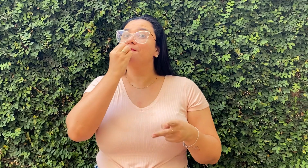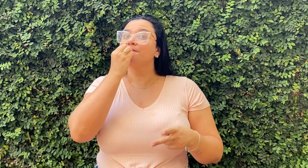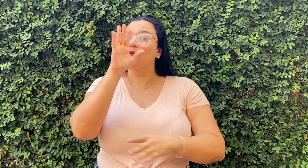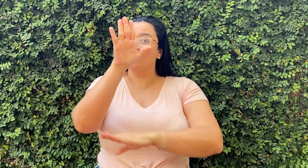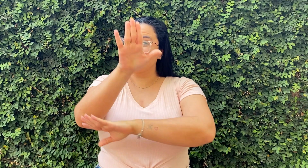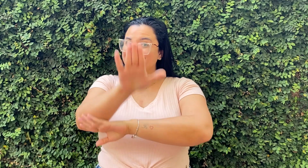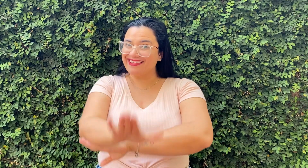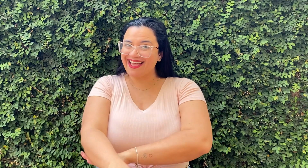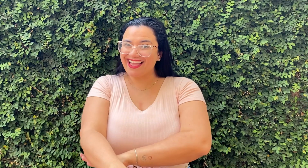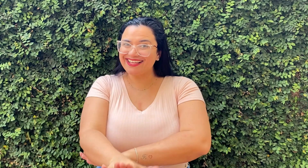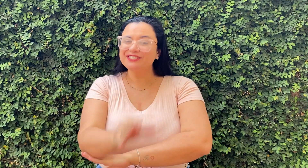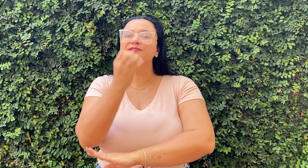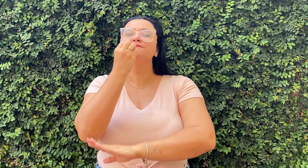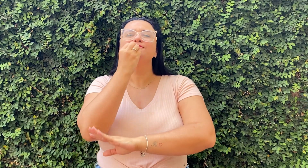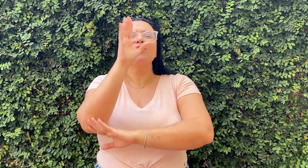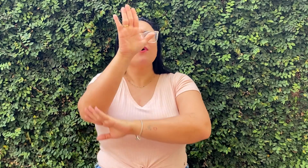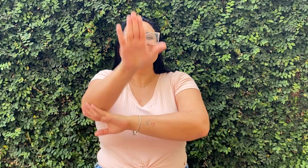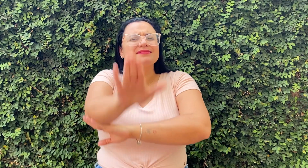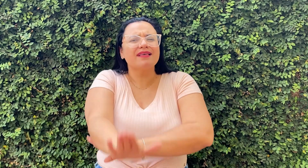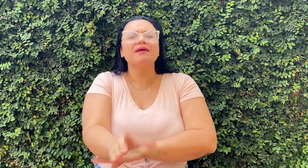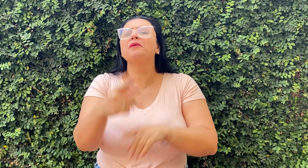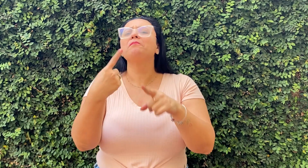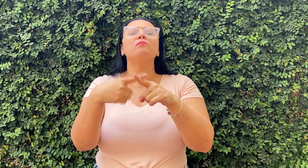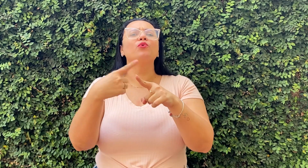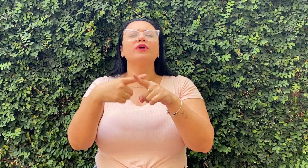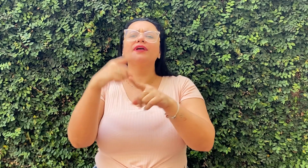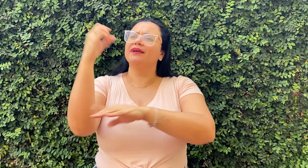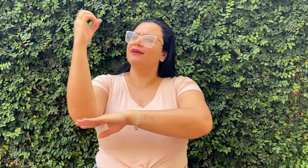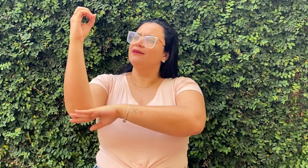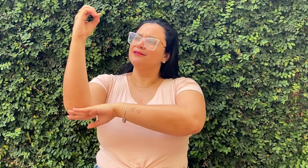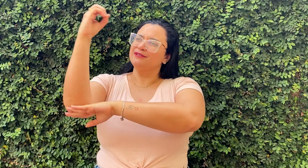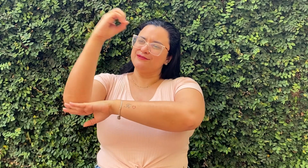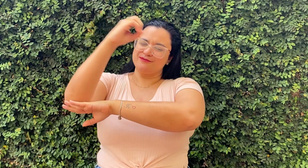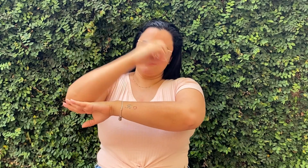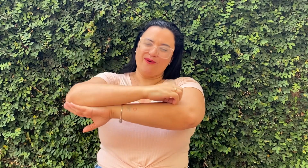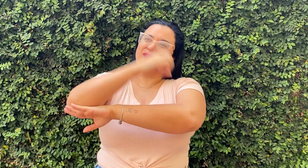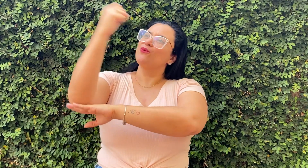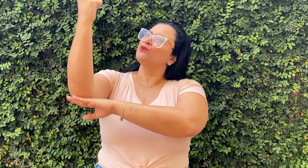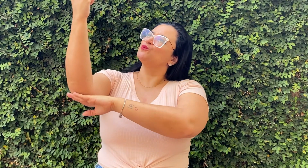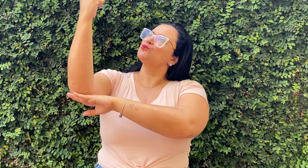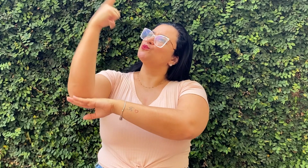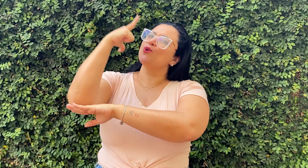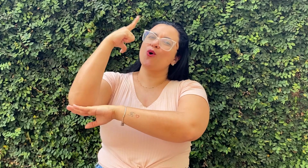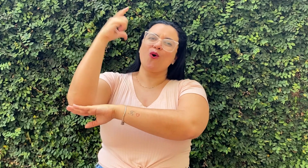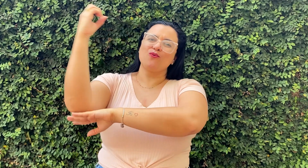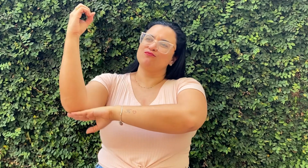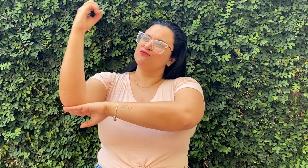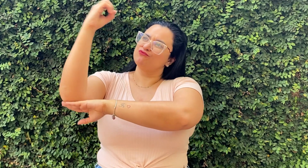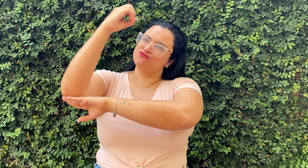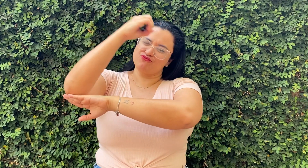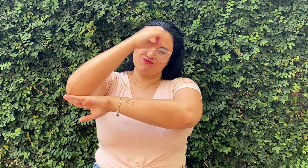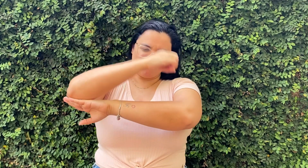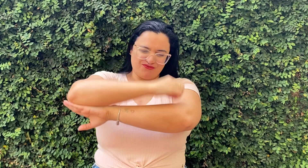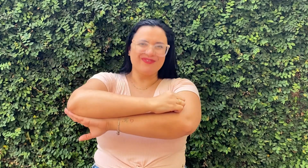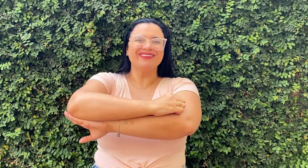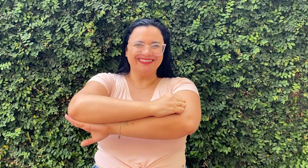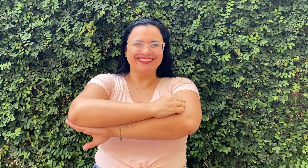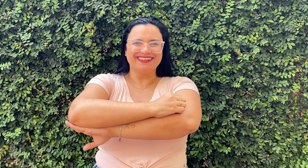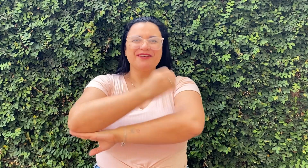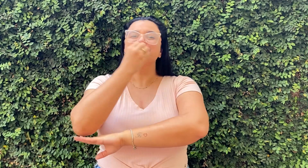Boa tarde também. Porque, ó, o sol tá se pondo. Então, lembre-se disso, ó. Então, boa